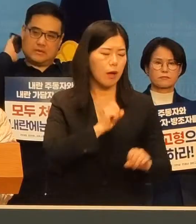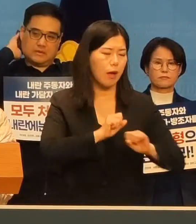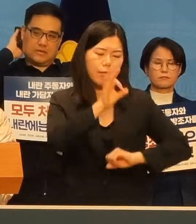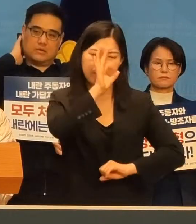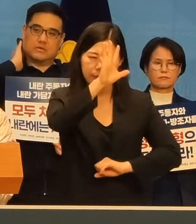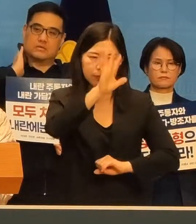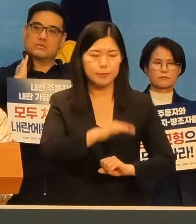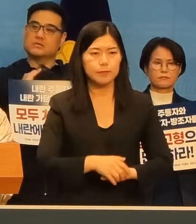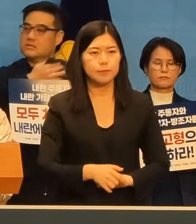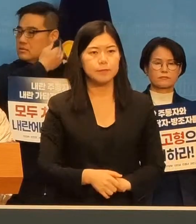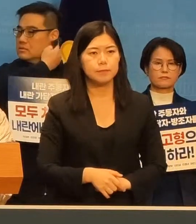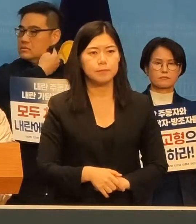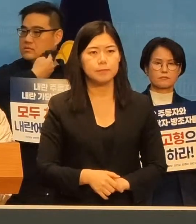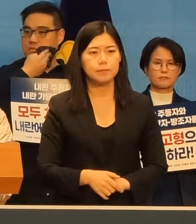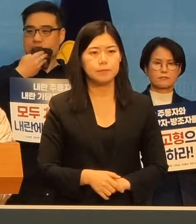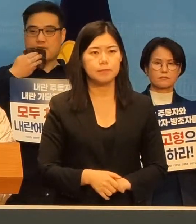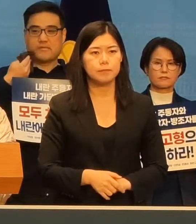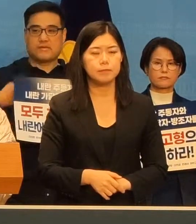안 됩니다.